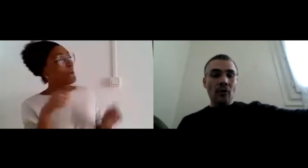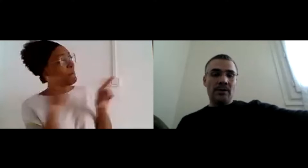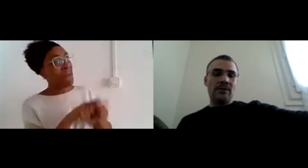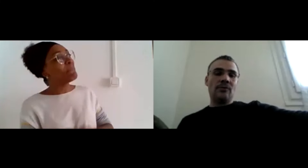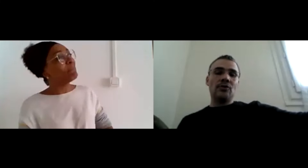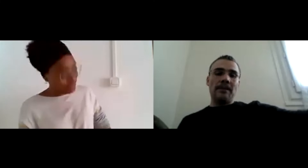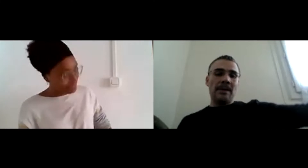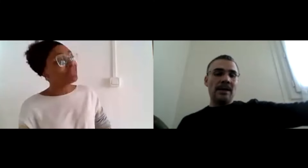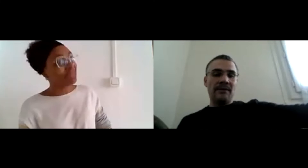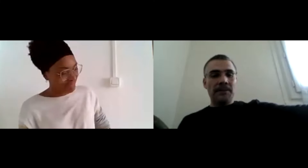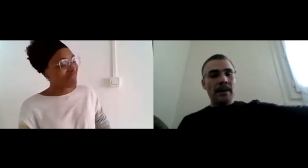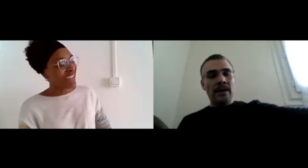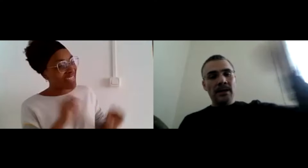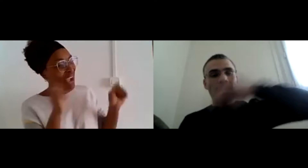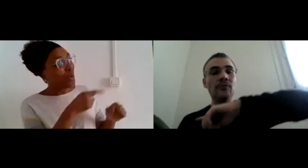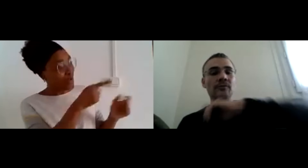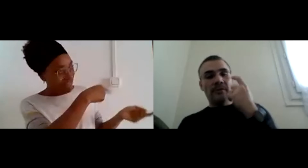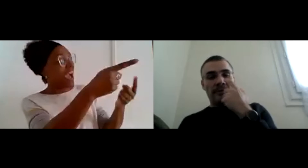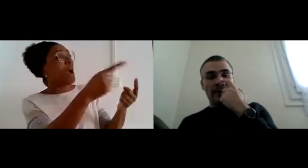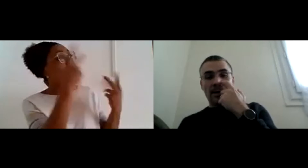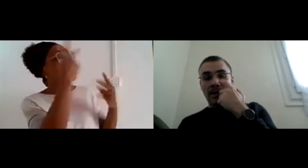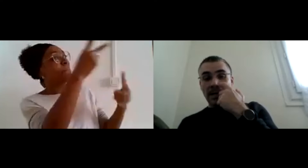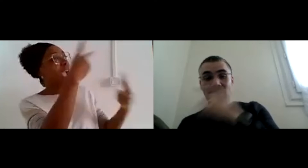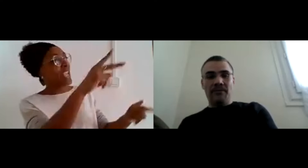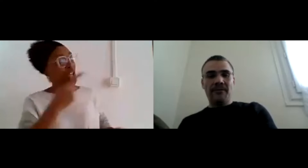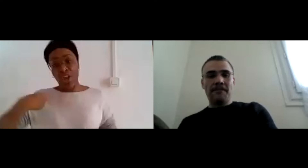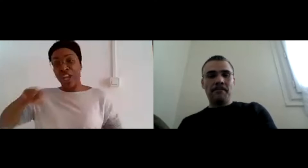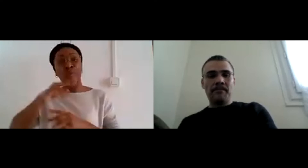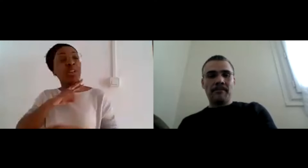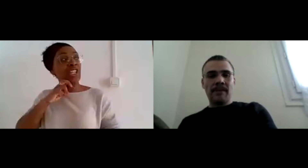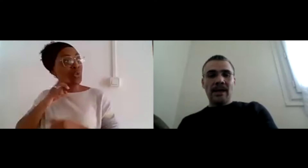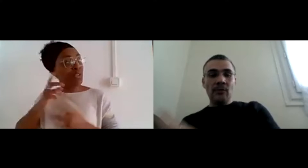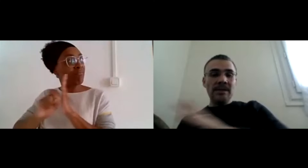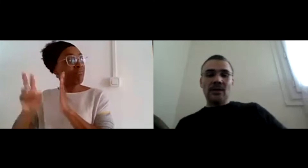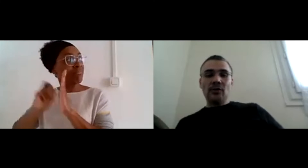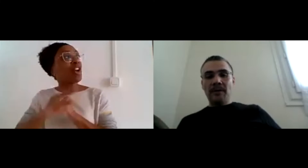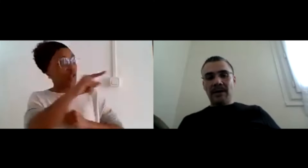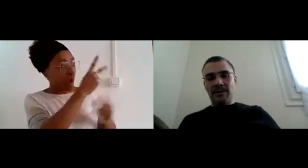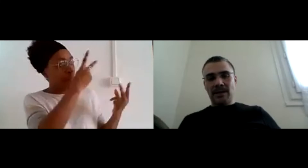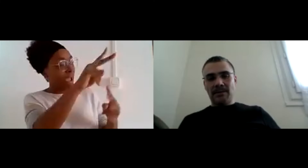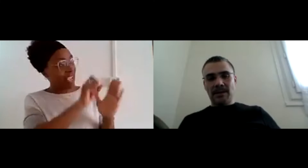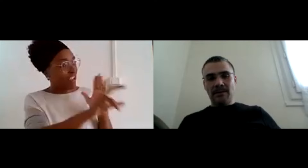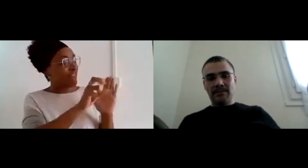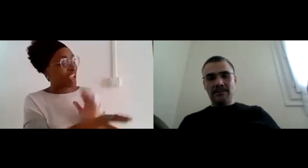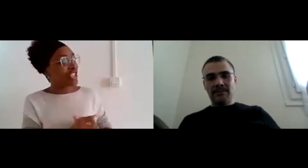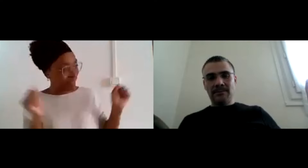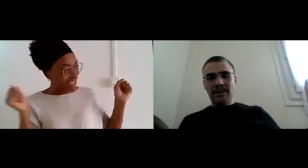nous reconnaissons que tu as appelé à aller vers les païens et nous vers les juifs. Et le ministère de Paul va commencer comme